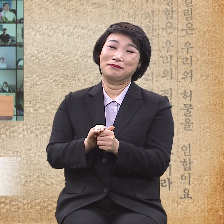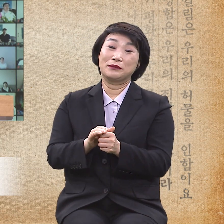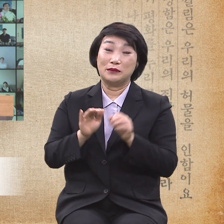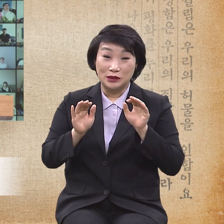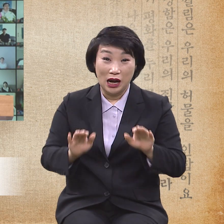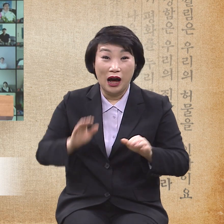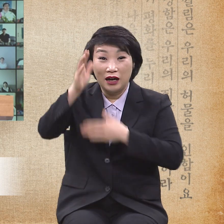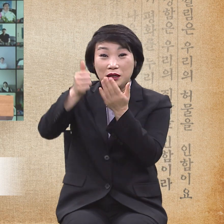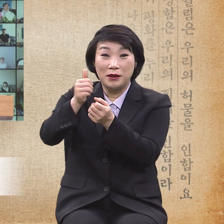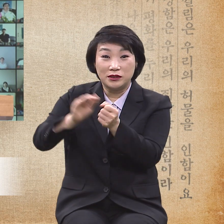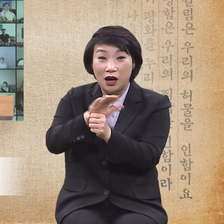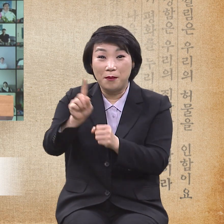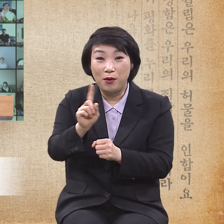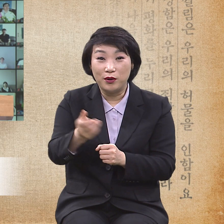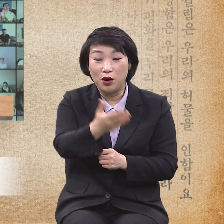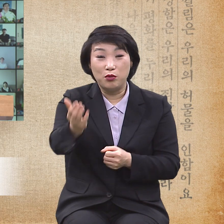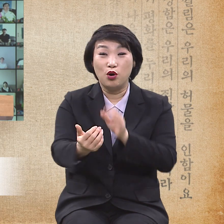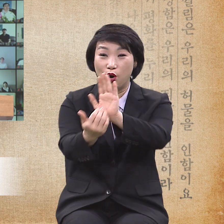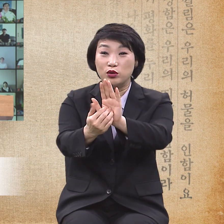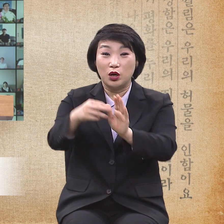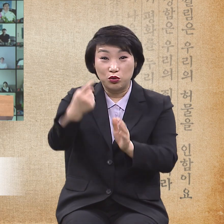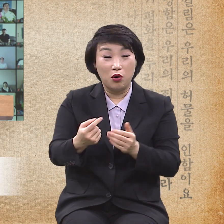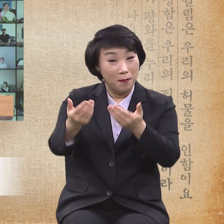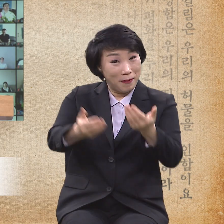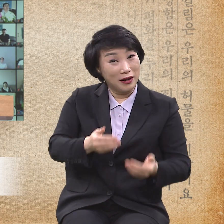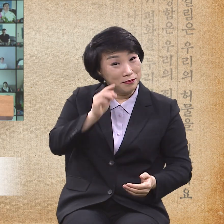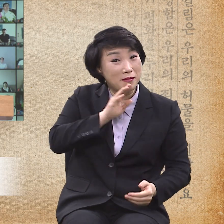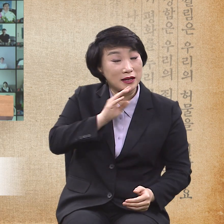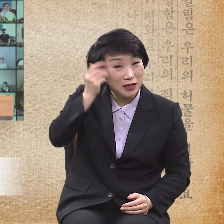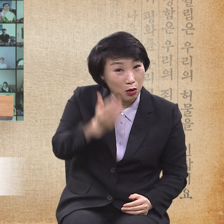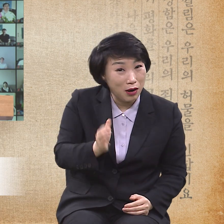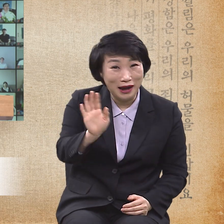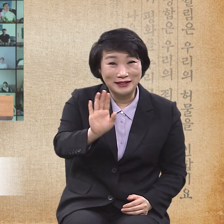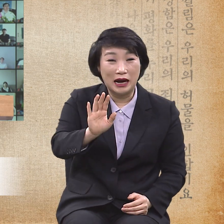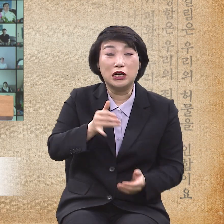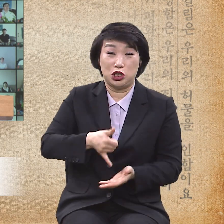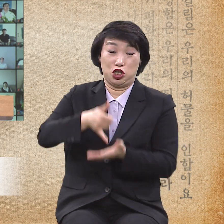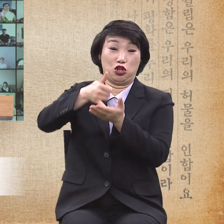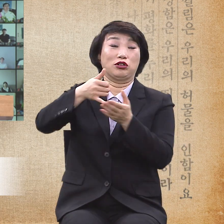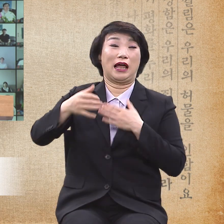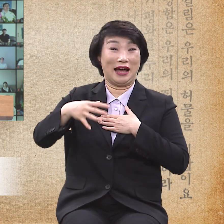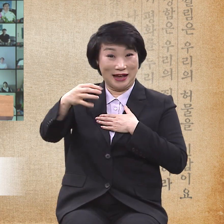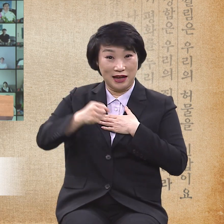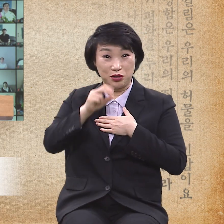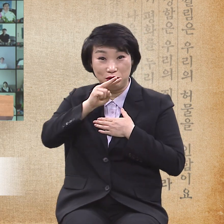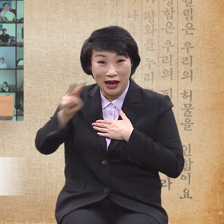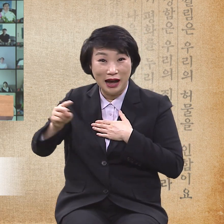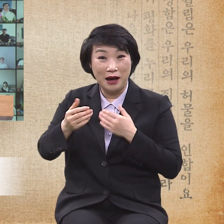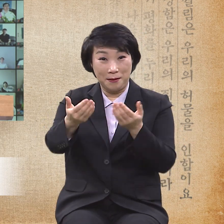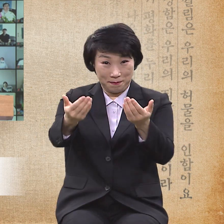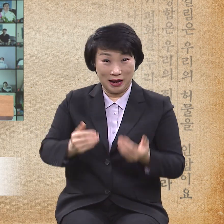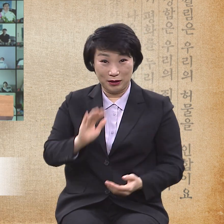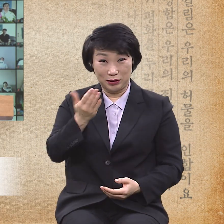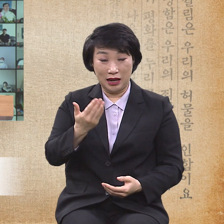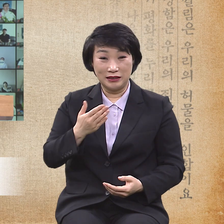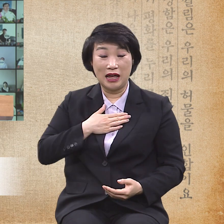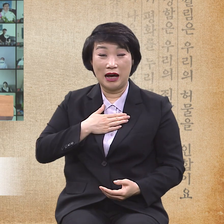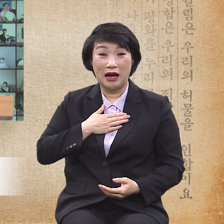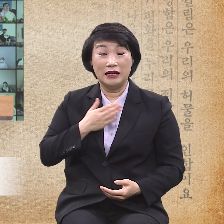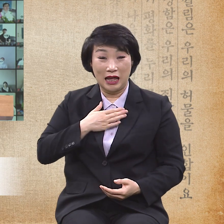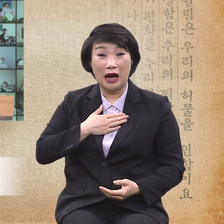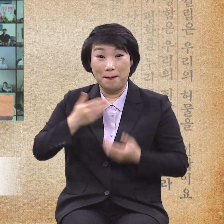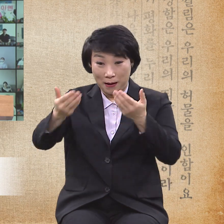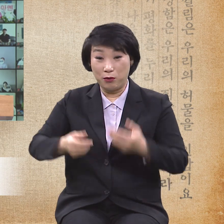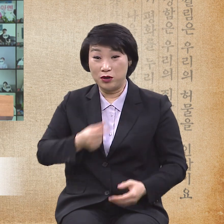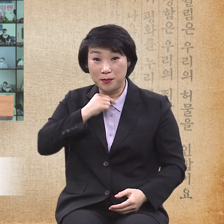그럼 하나님의 사랑은 거절해도 받을 수 있느냐? 인격적으로 수용해야 된다. 받으려고 해야 된다 이